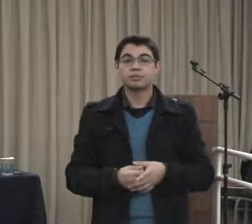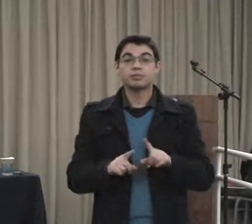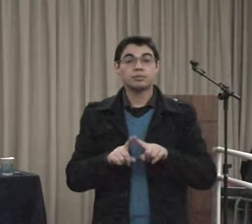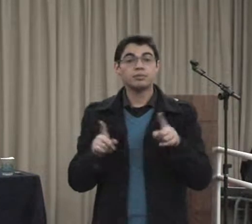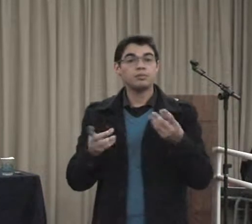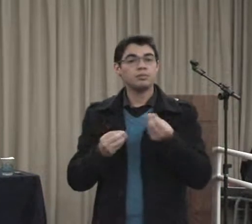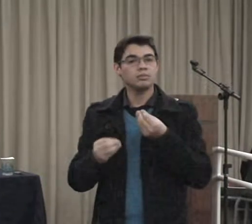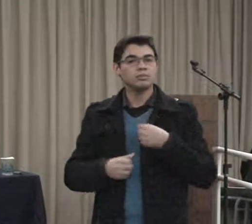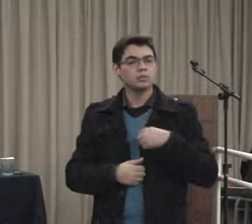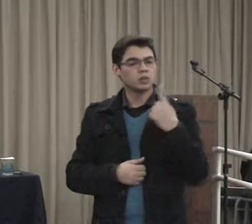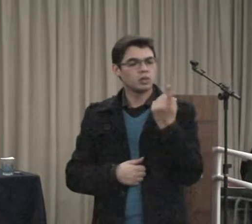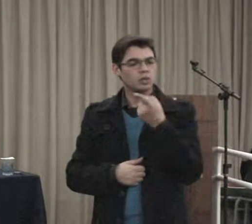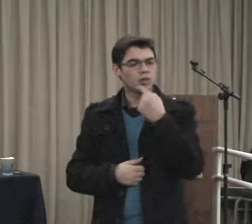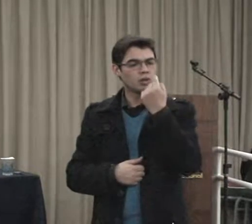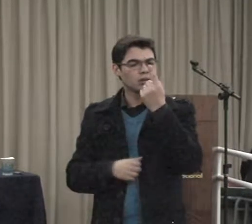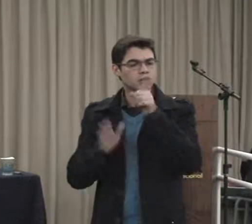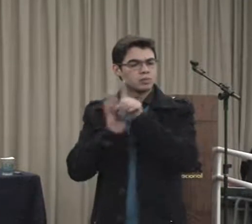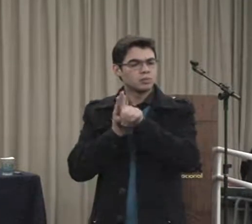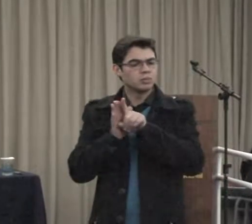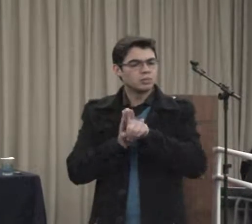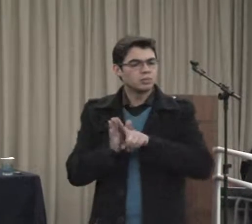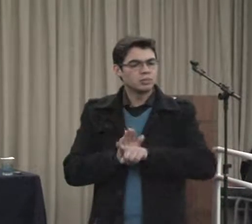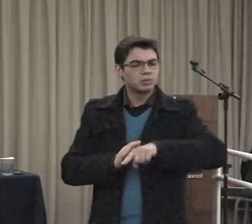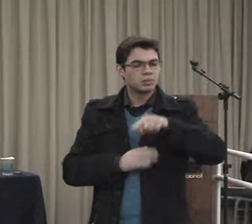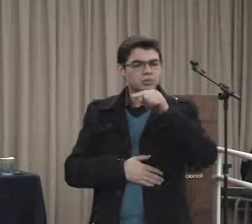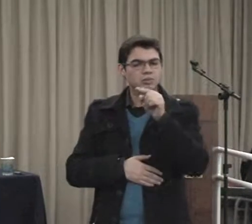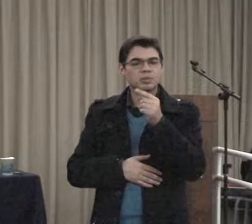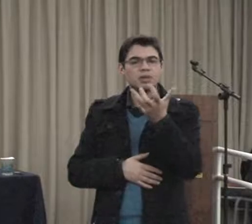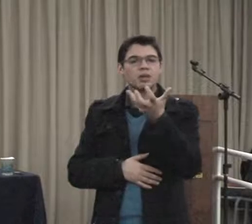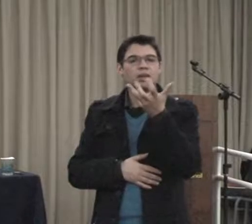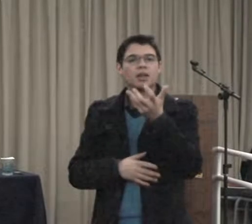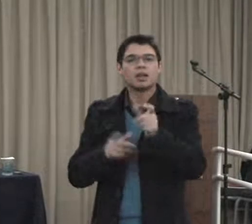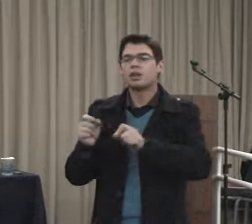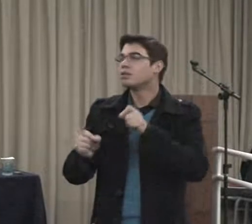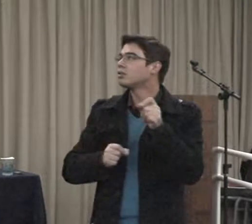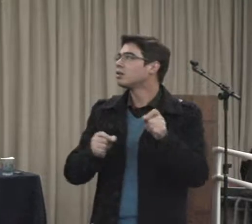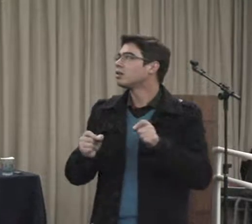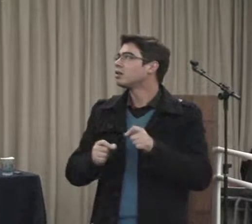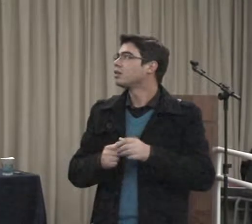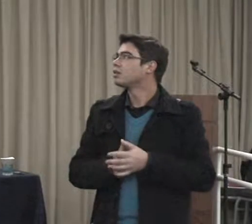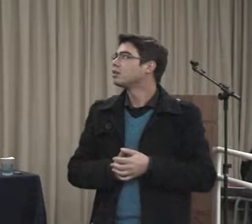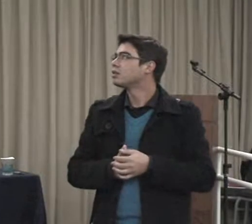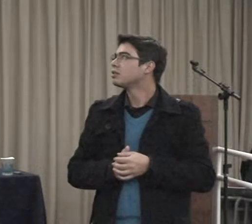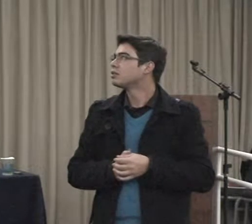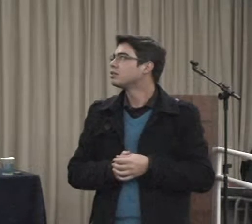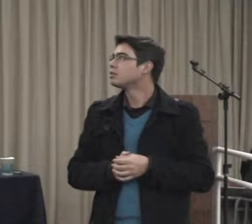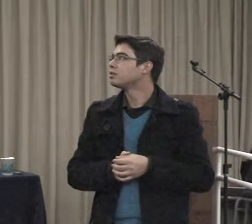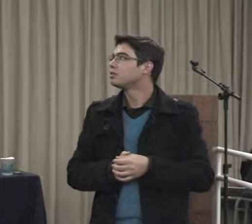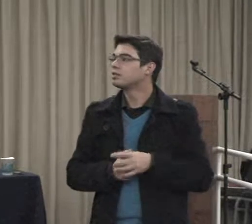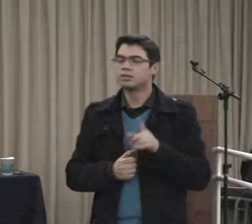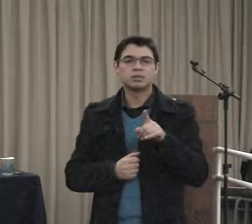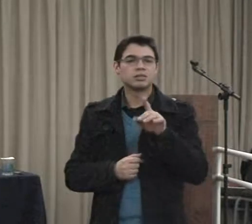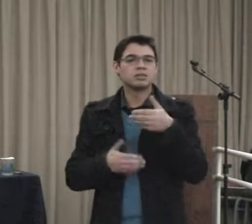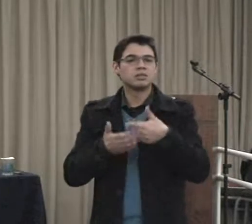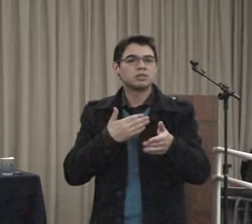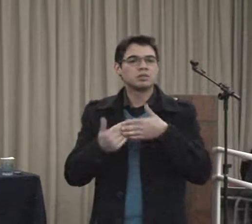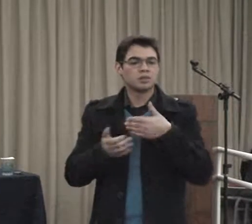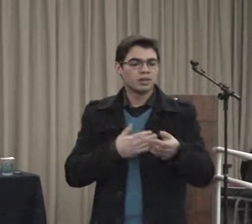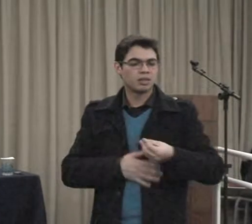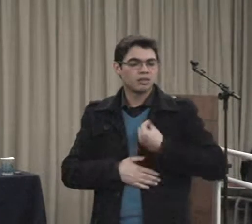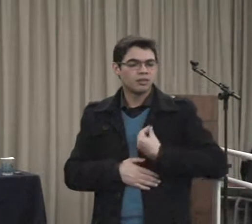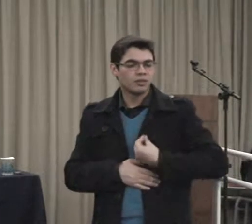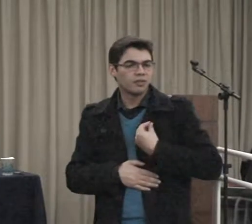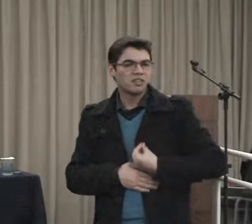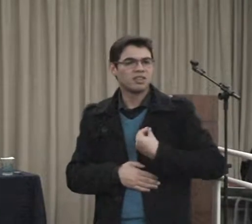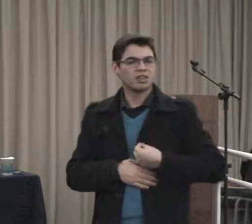Mas o que nós buscamos realmente, o que nós mais buscamos, em qualquer época da vida,